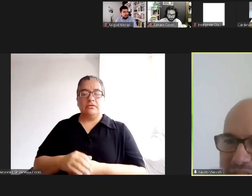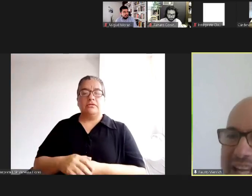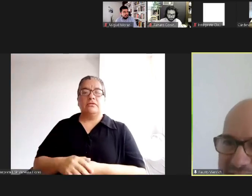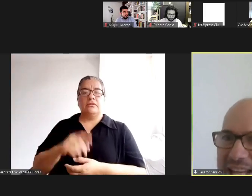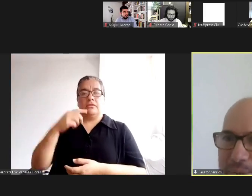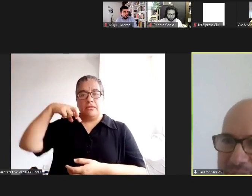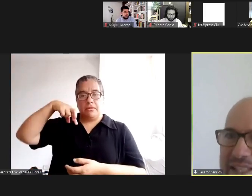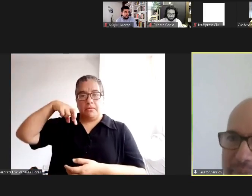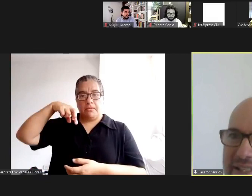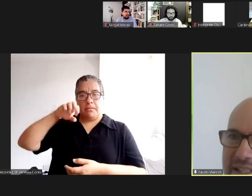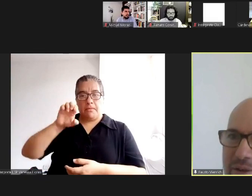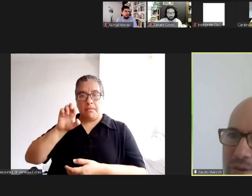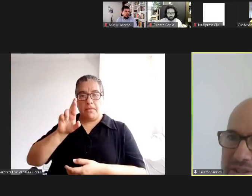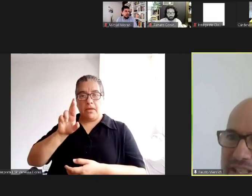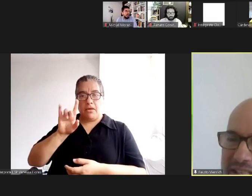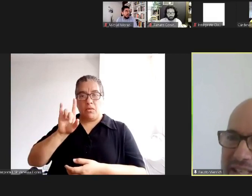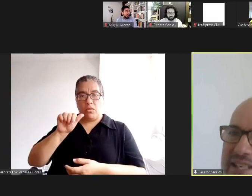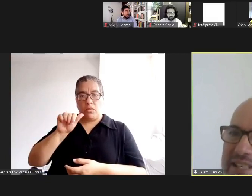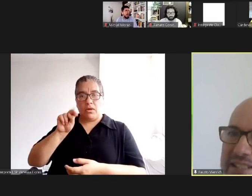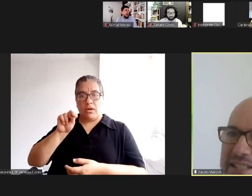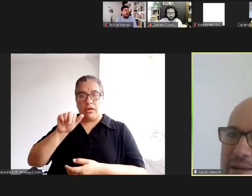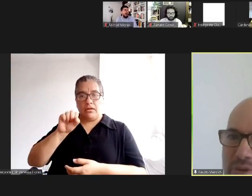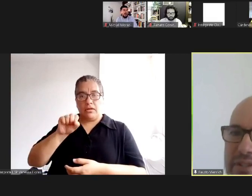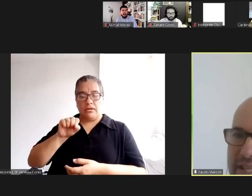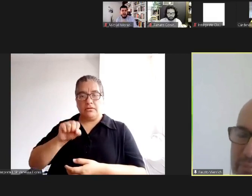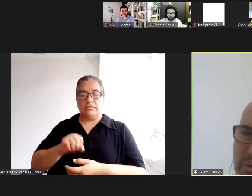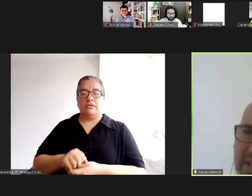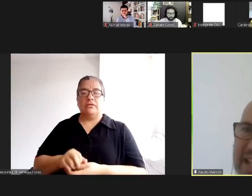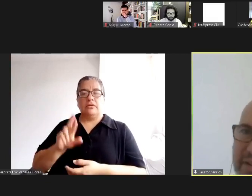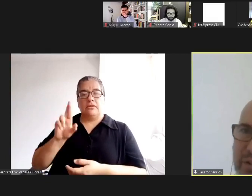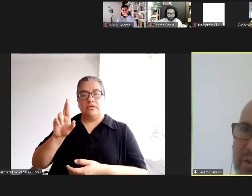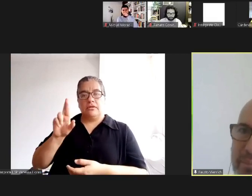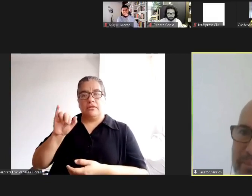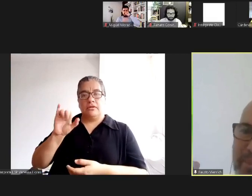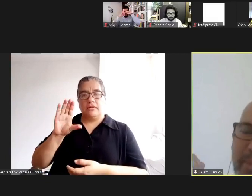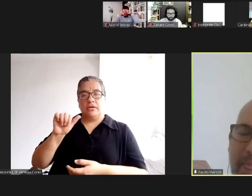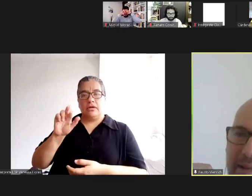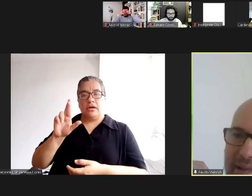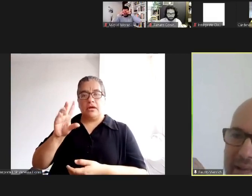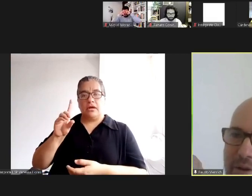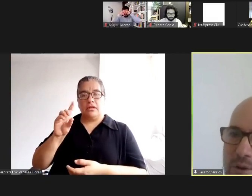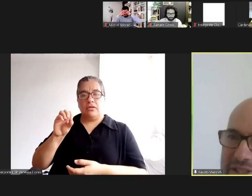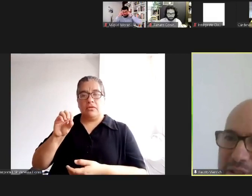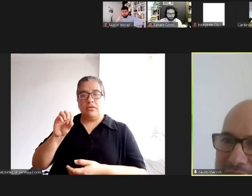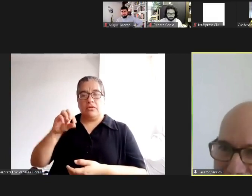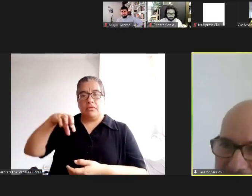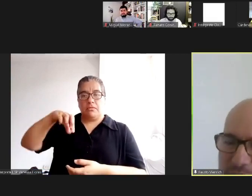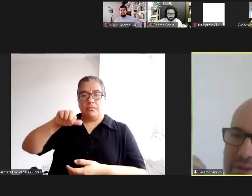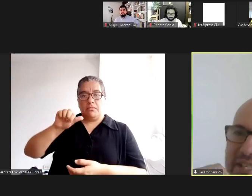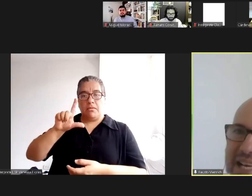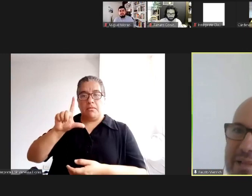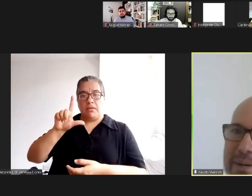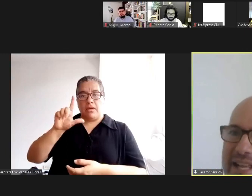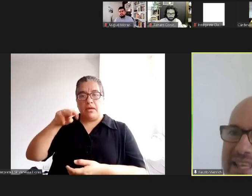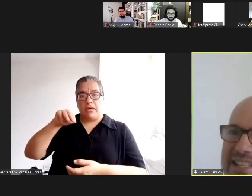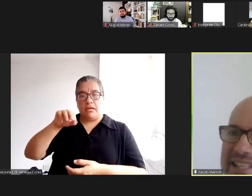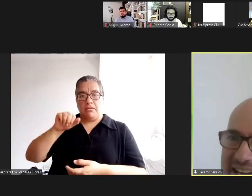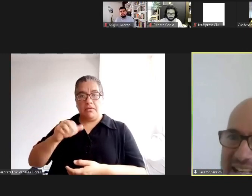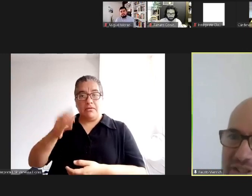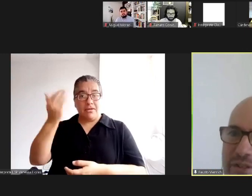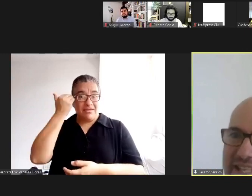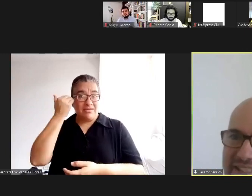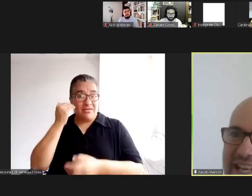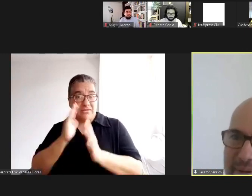con musicalizado, evidentemente, ¿no? Con música de fondo o con ciertos efectos musicales para que